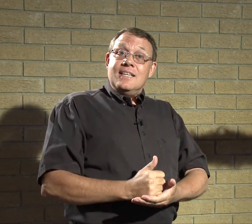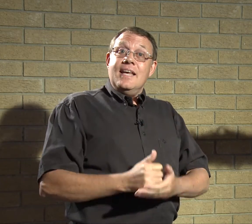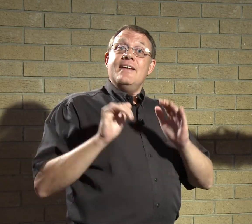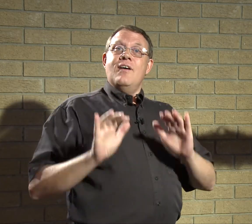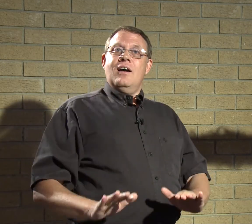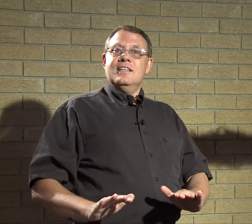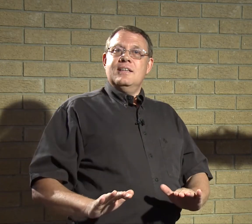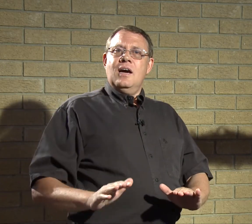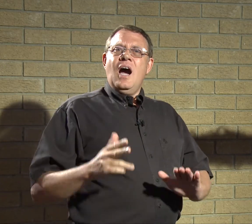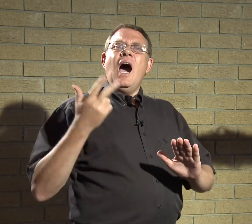en wag het